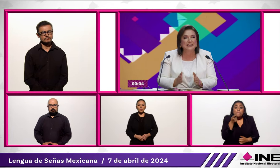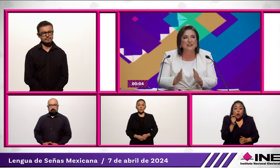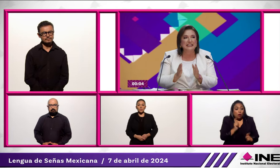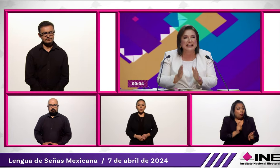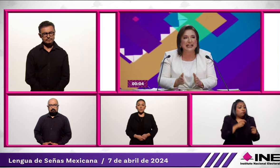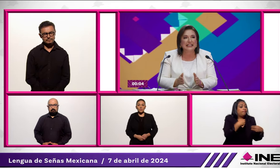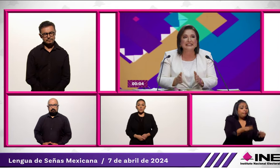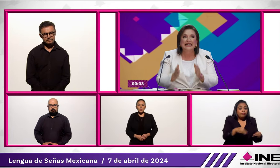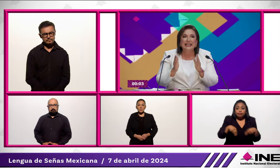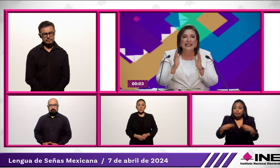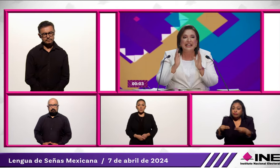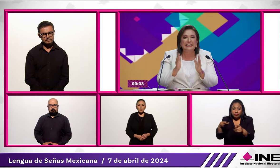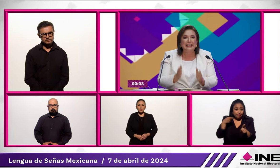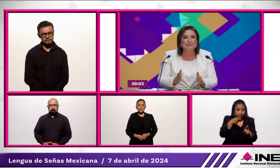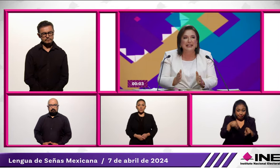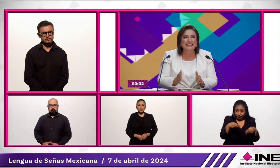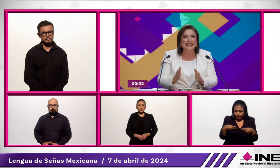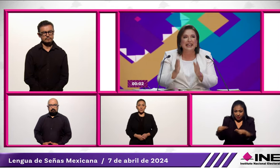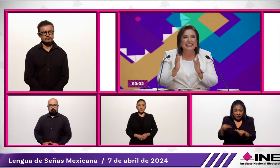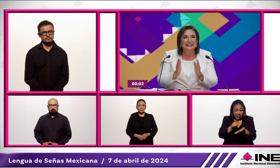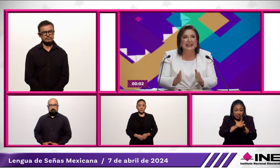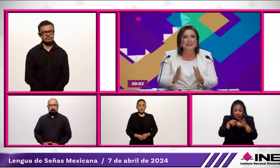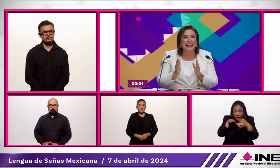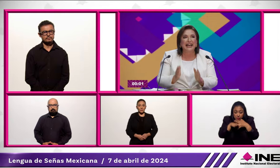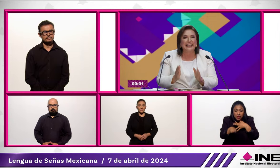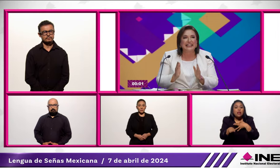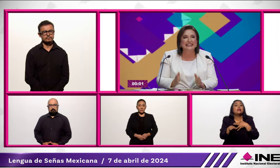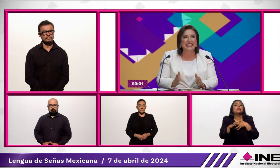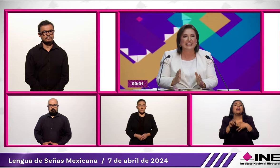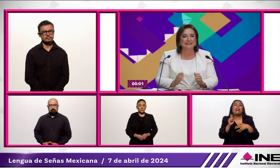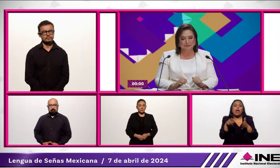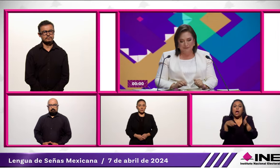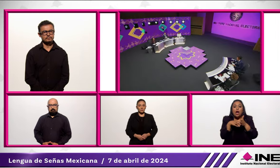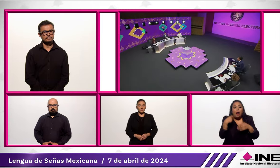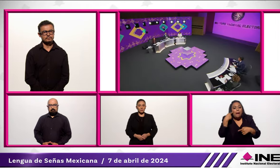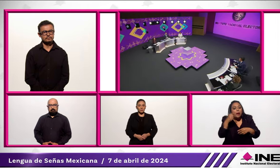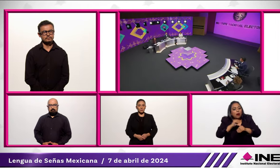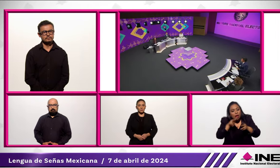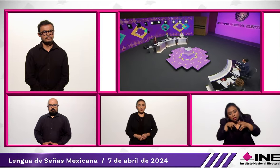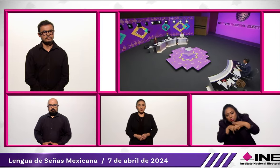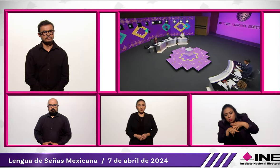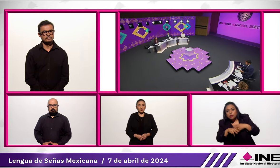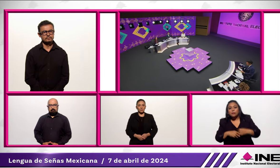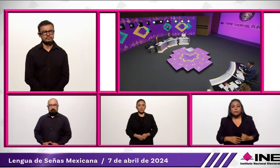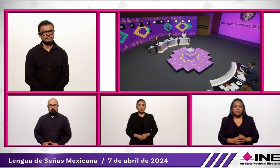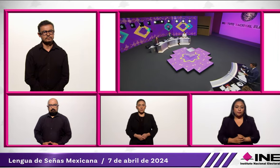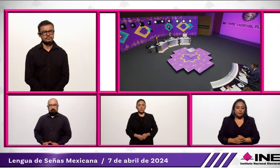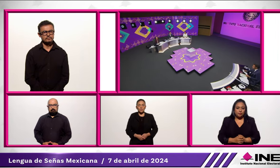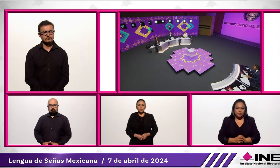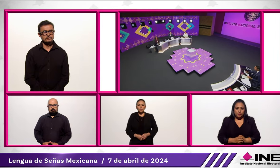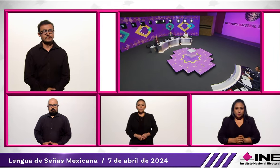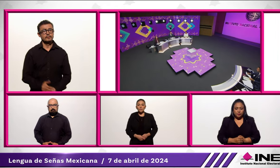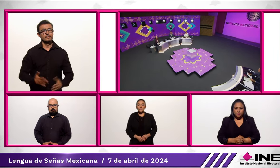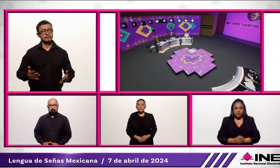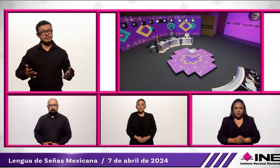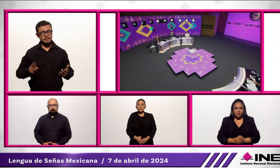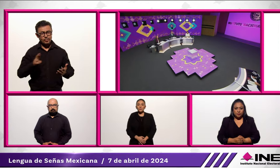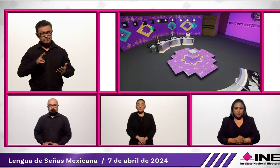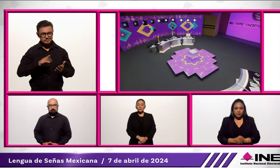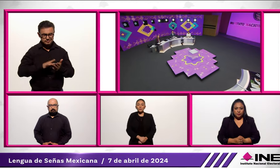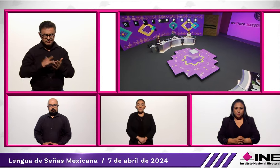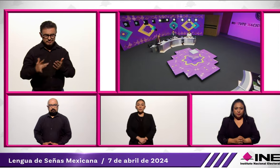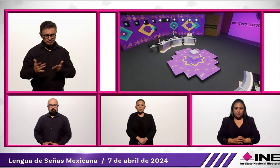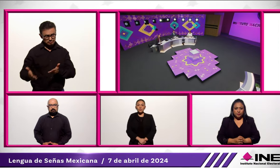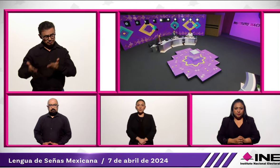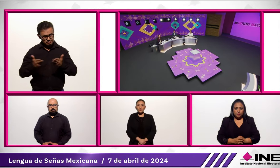las adjudicaciones directas y la transparencia será una caja de cristal. Gracias, candidata Xochitl Gálvez. Misma pregunta, candidata